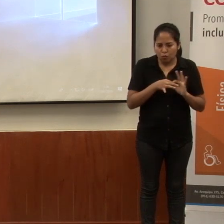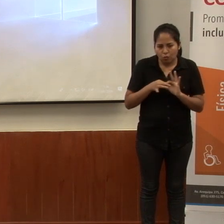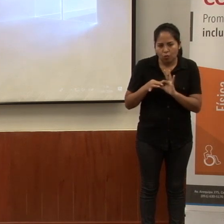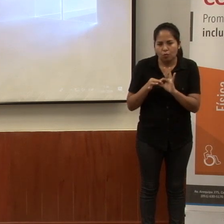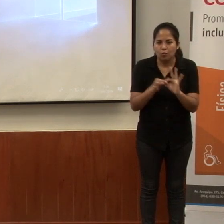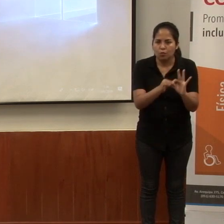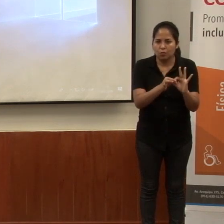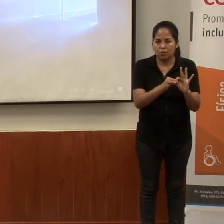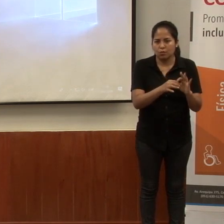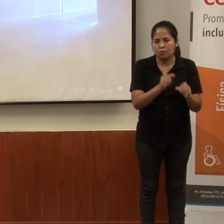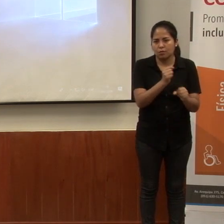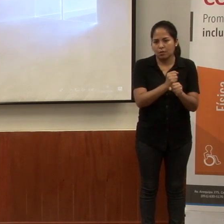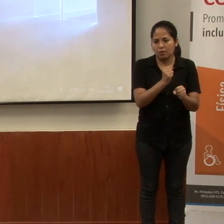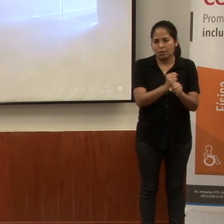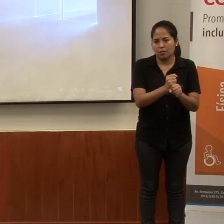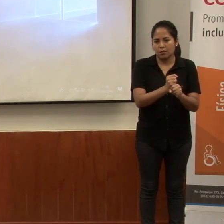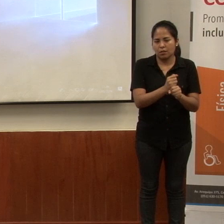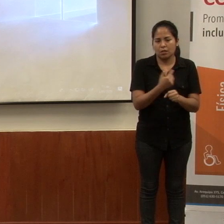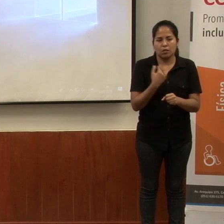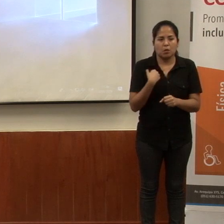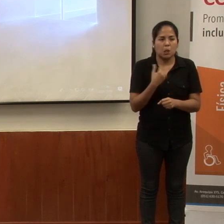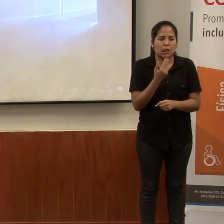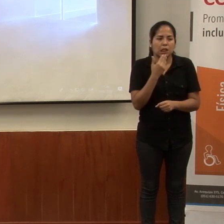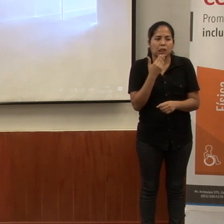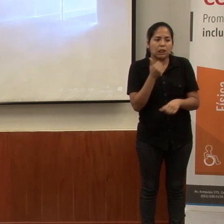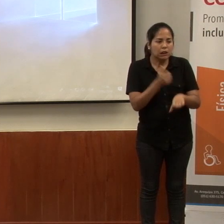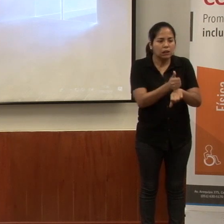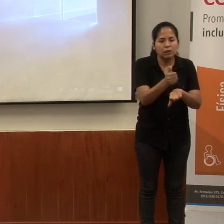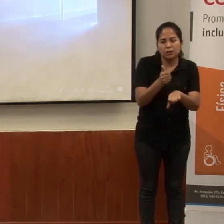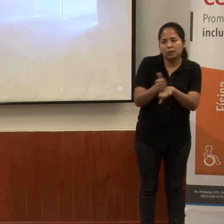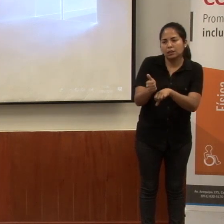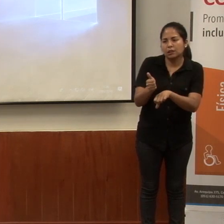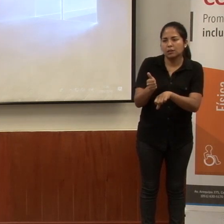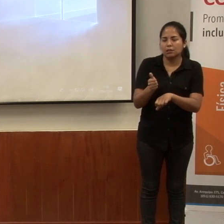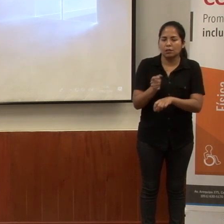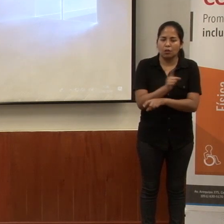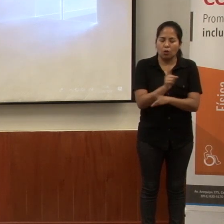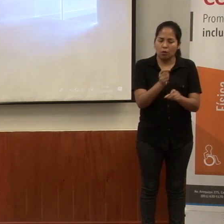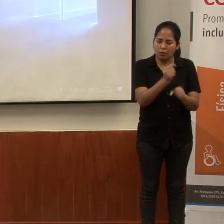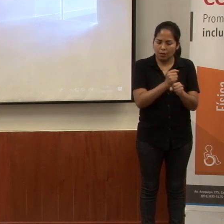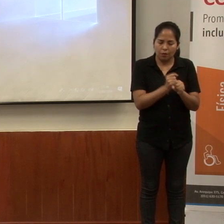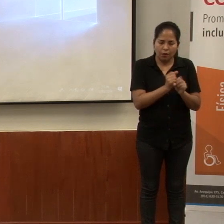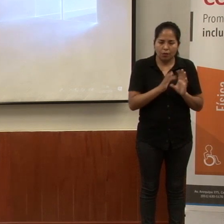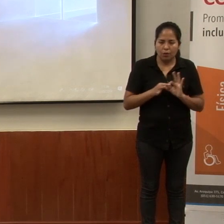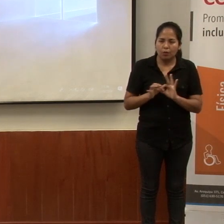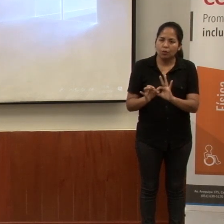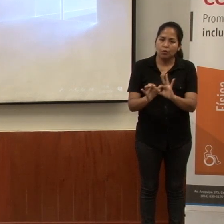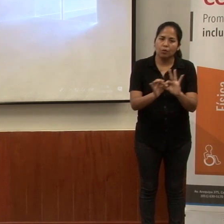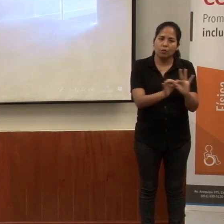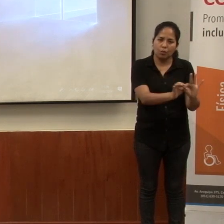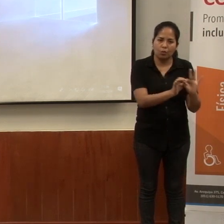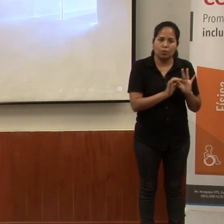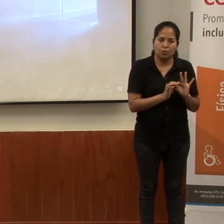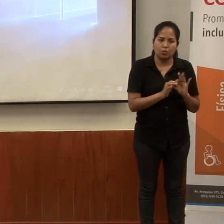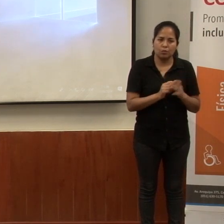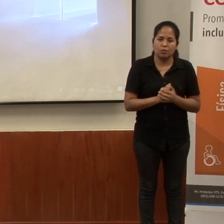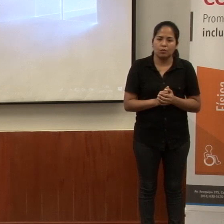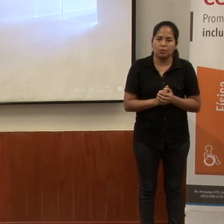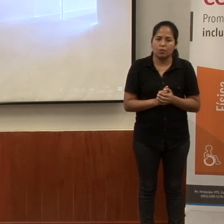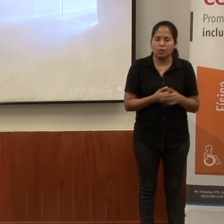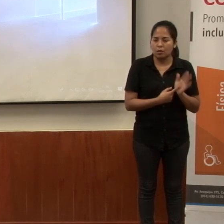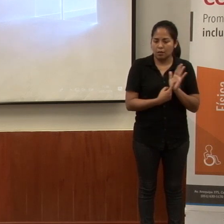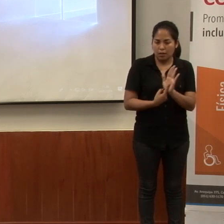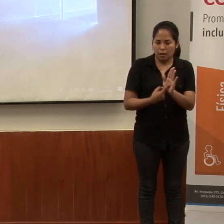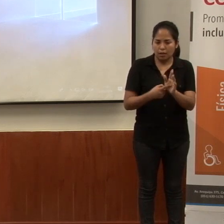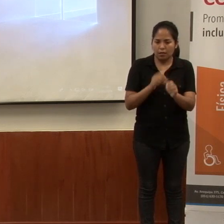juntos. Y no echarse la culpa al uno al otro, sino en forma conjunta. Y dar cuentas a la